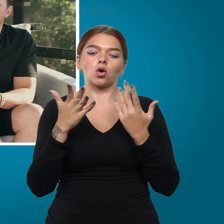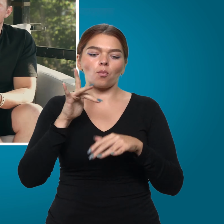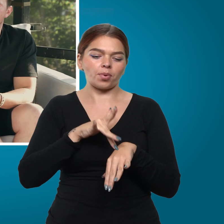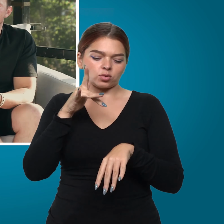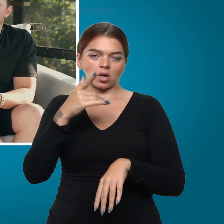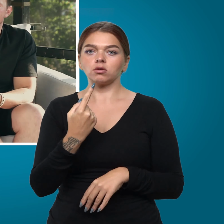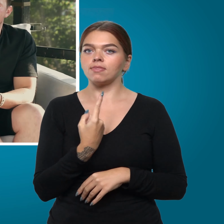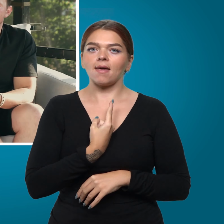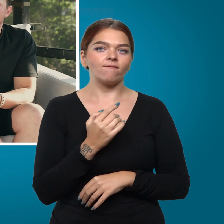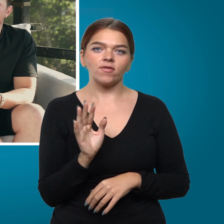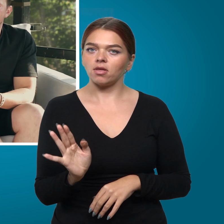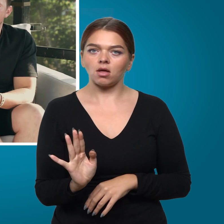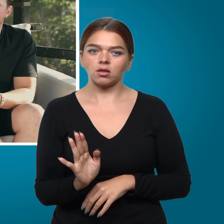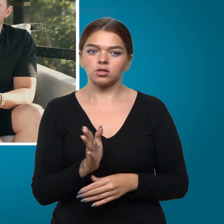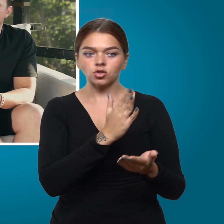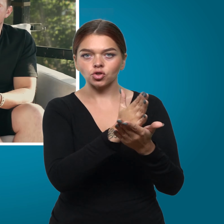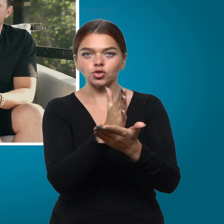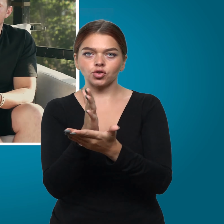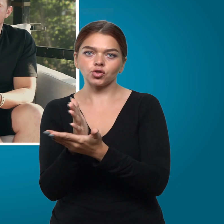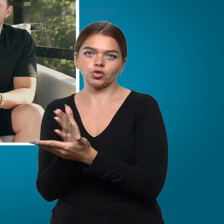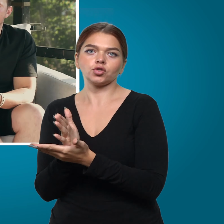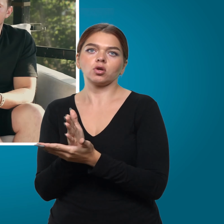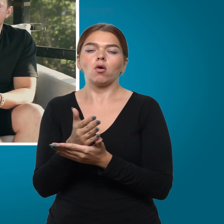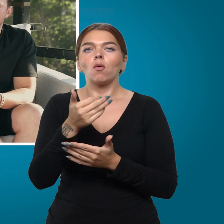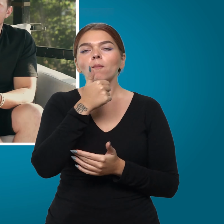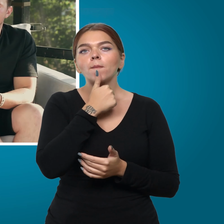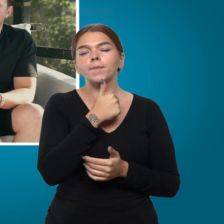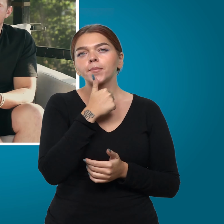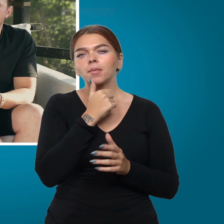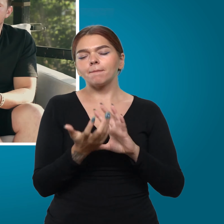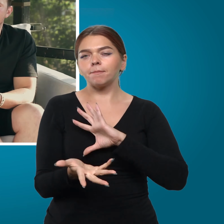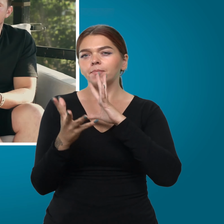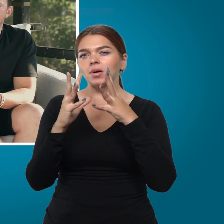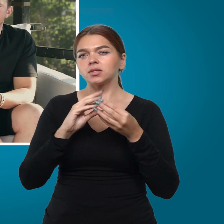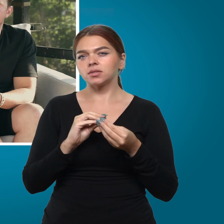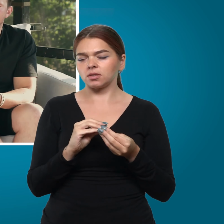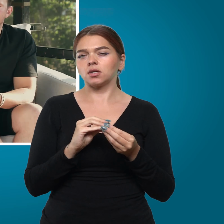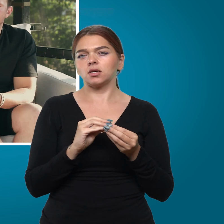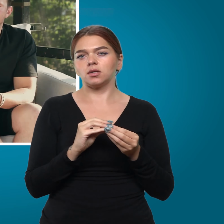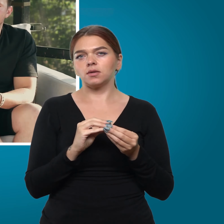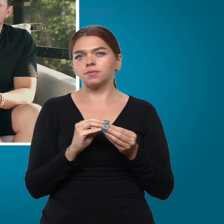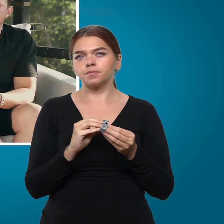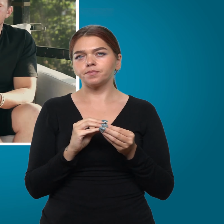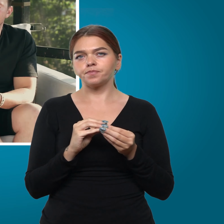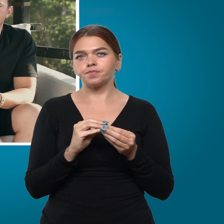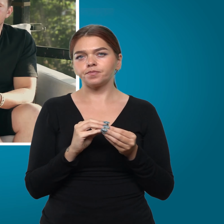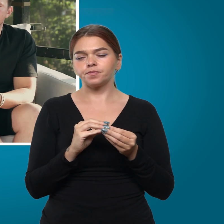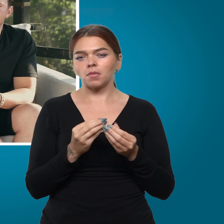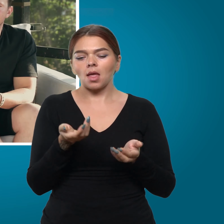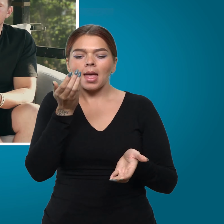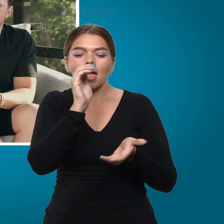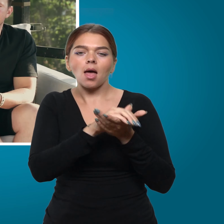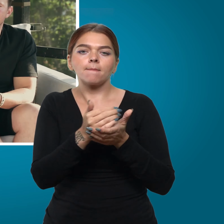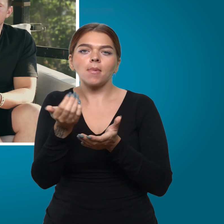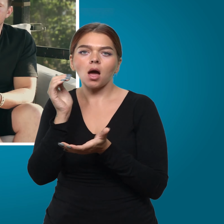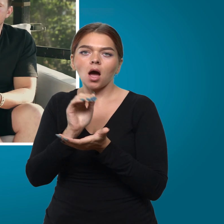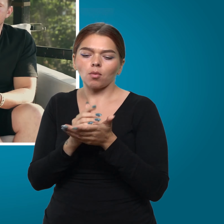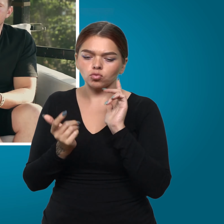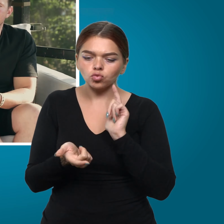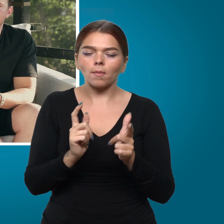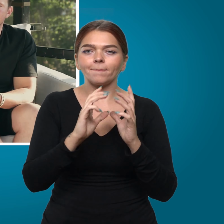tikru pasauliu, ko tu gali tikėtis, kad yra visokių problemų, yra tie patys narkotikai, alkoholis, seksas, neplanuotas